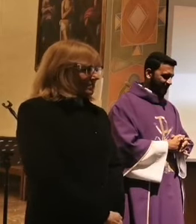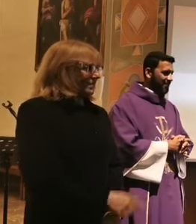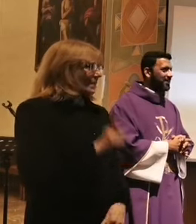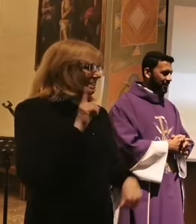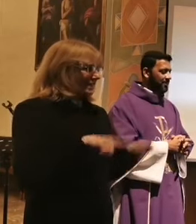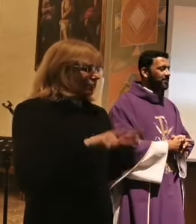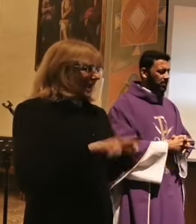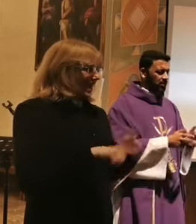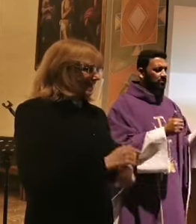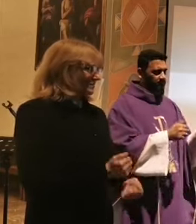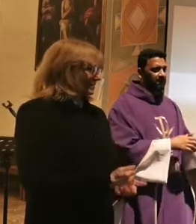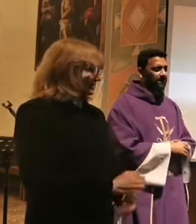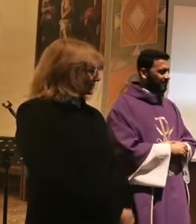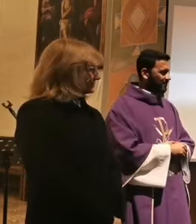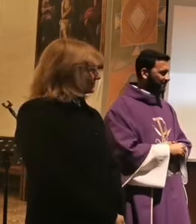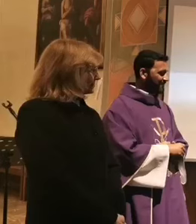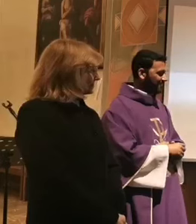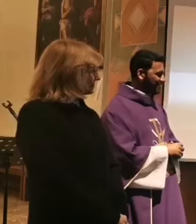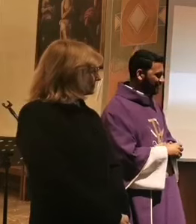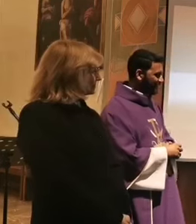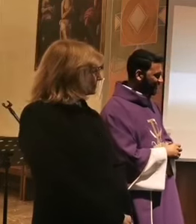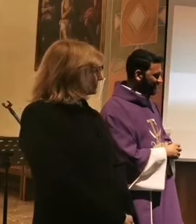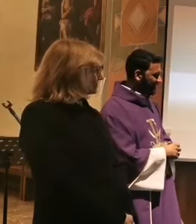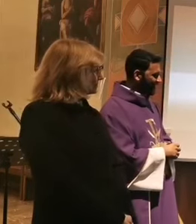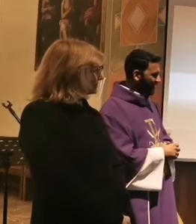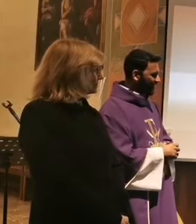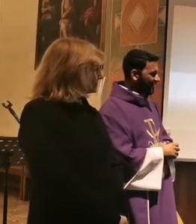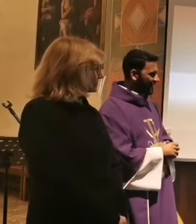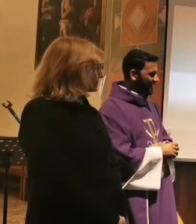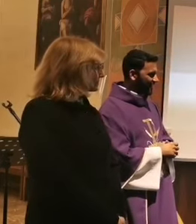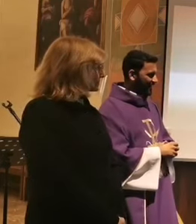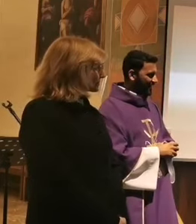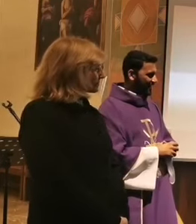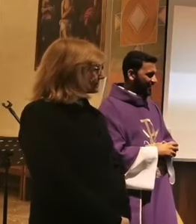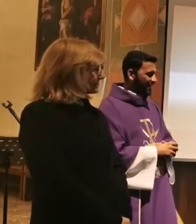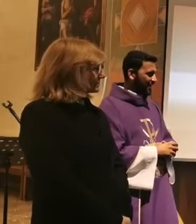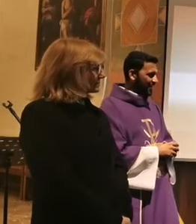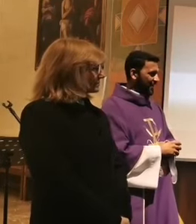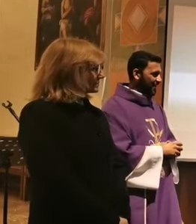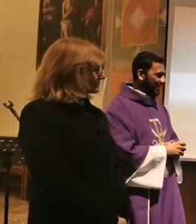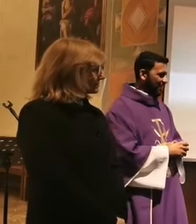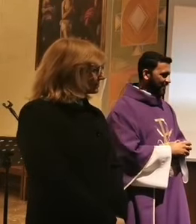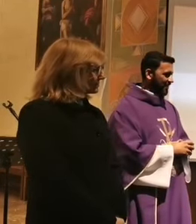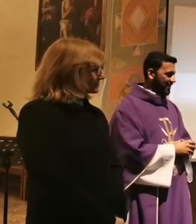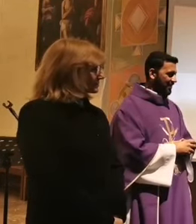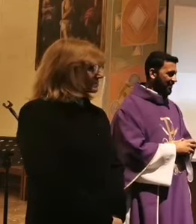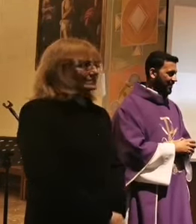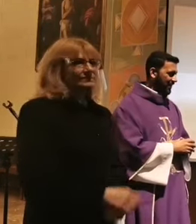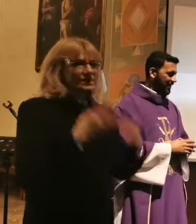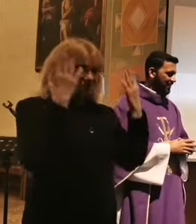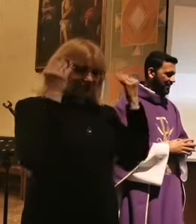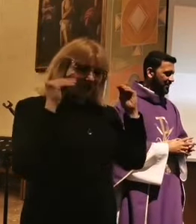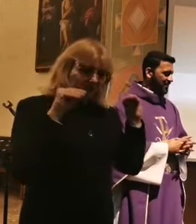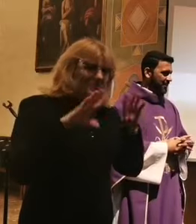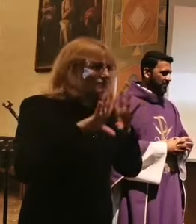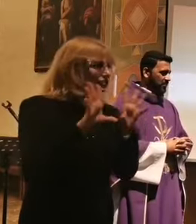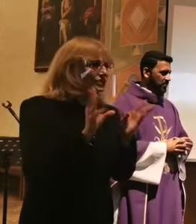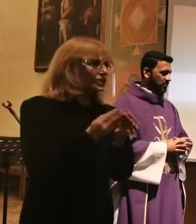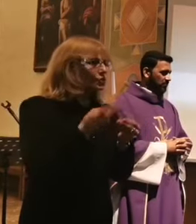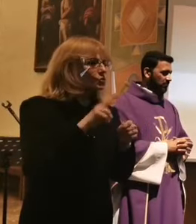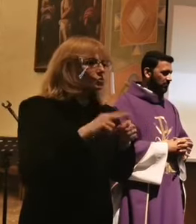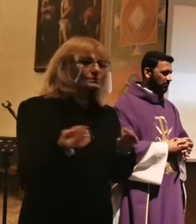Naturalmente. Si. Naturalmente. Si. Dlatego szanuję wszystkich,